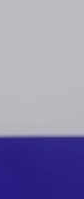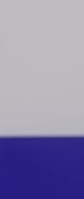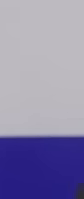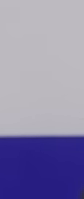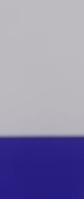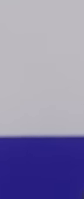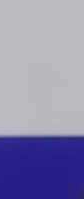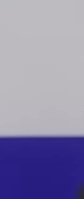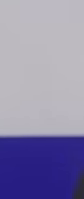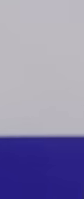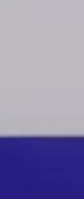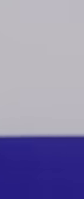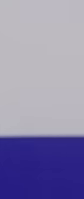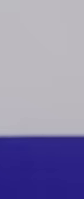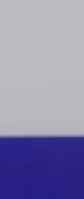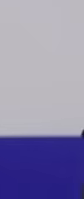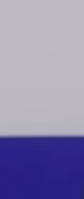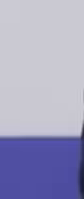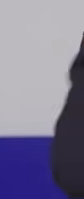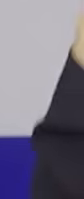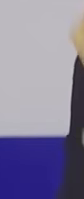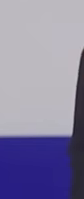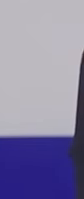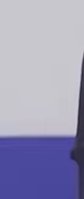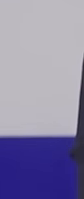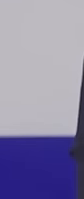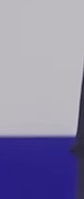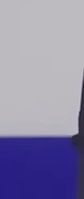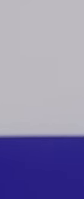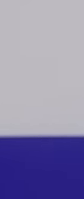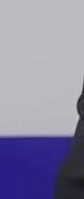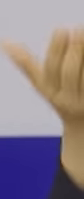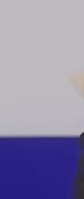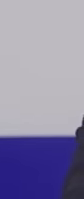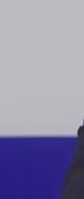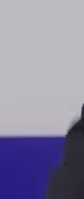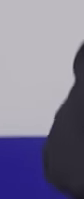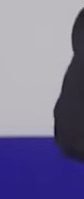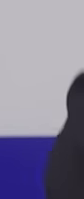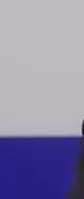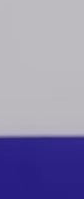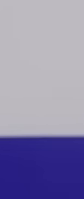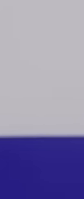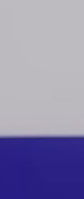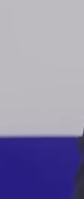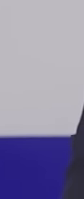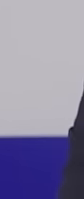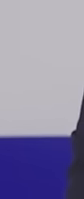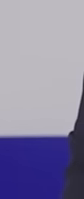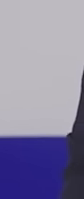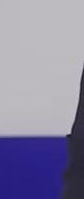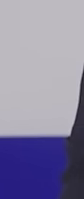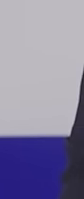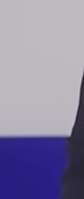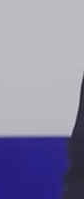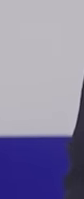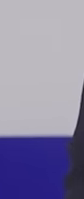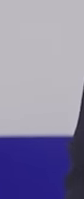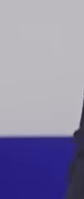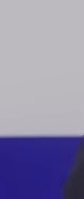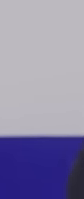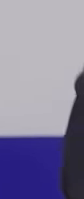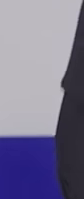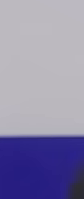책임져 주는 기본사회는 이제 피할 수 없는 미래입니다. 고도의 생산성을